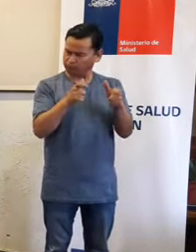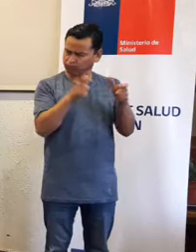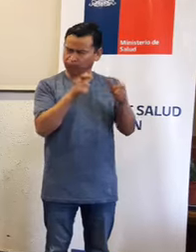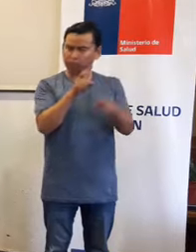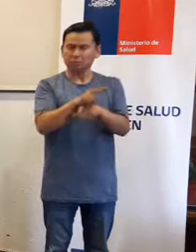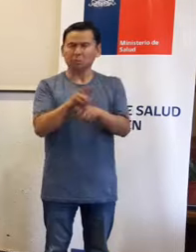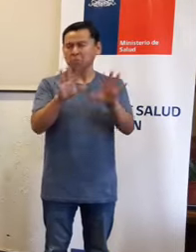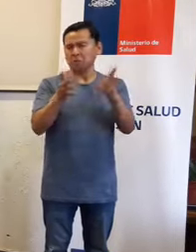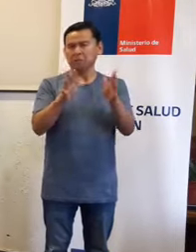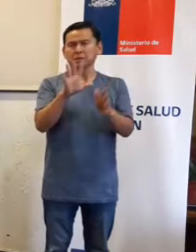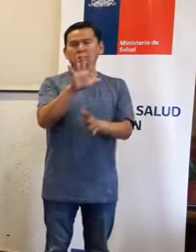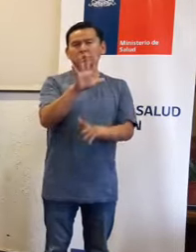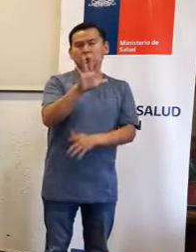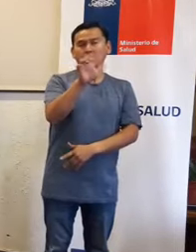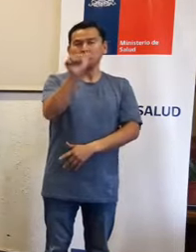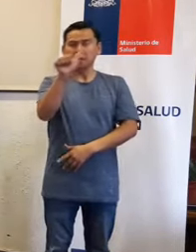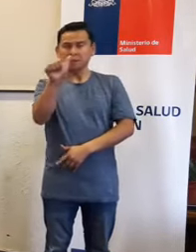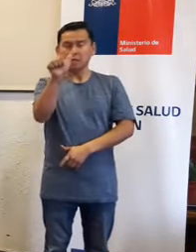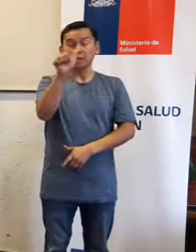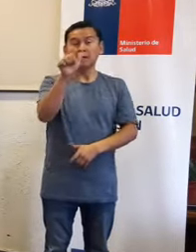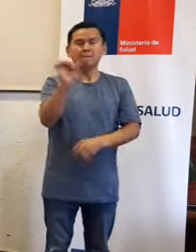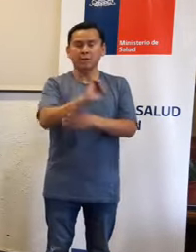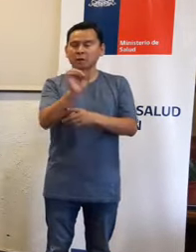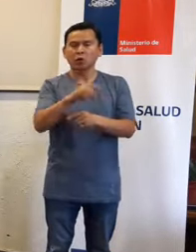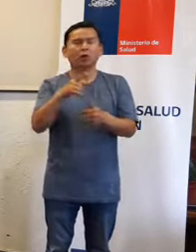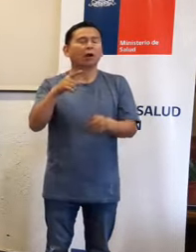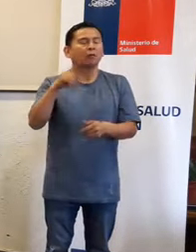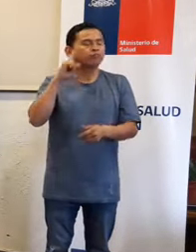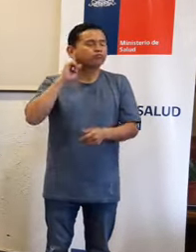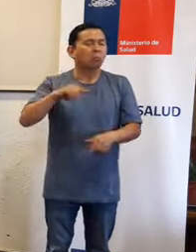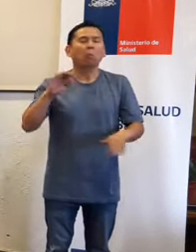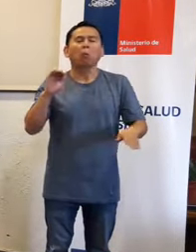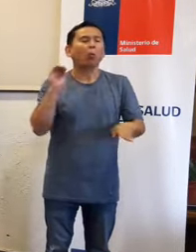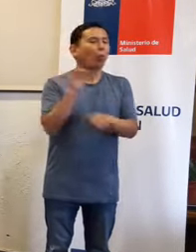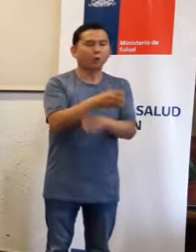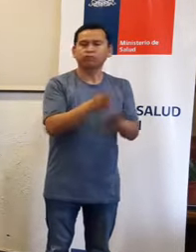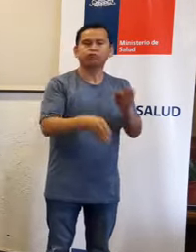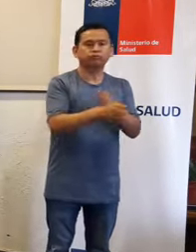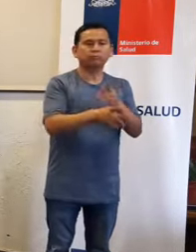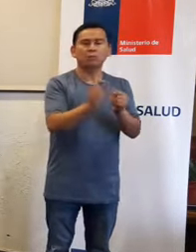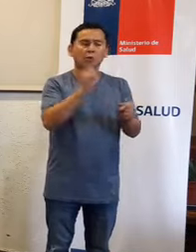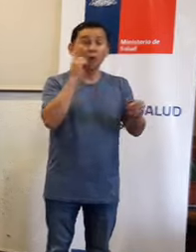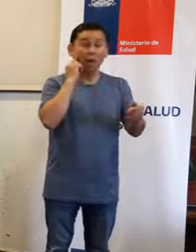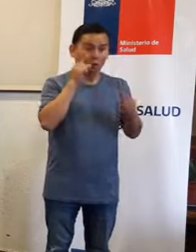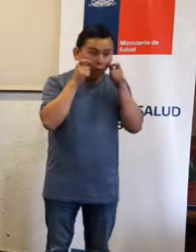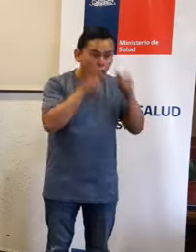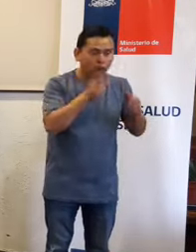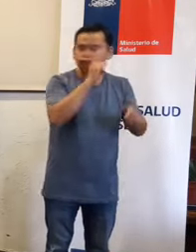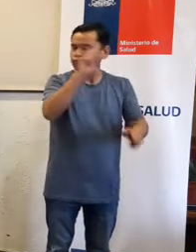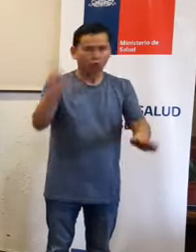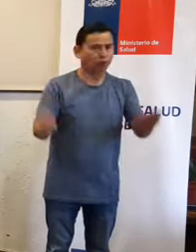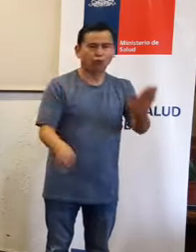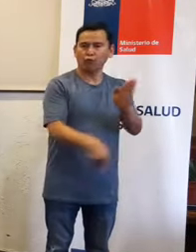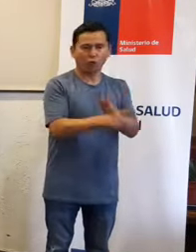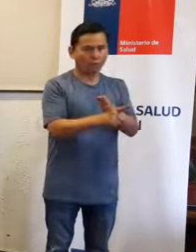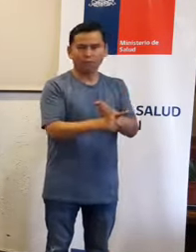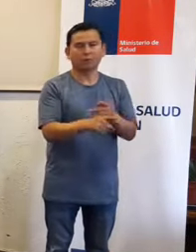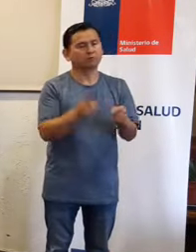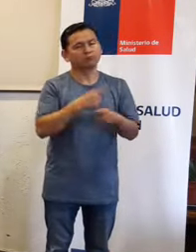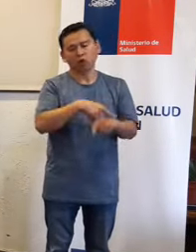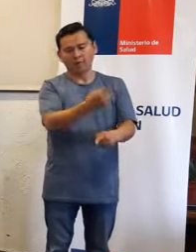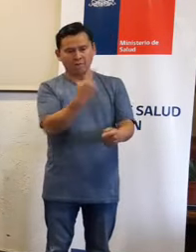alrededor de 56 vehículos insistieron en salir y fueron devueltos por la autoridad a sus lugares de origen porque no